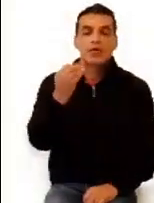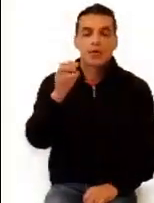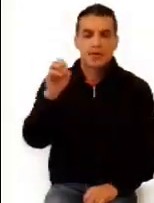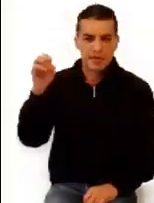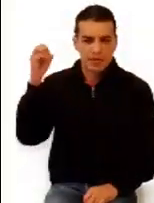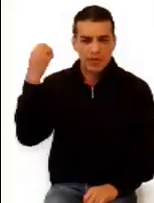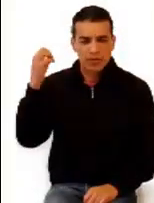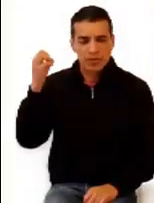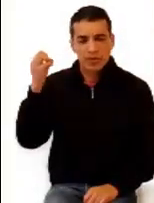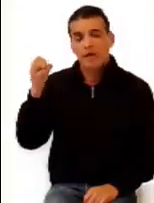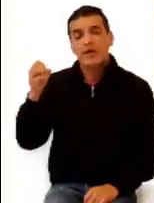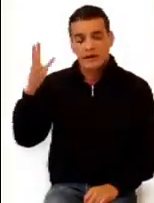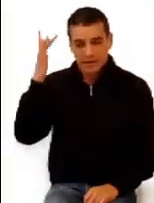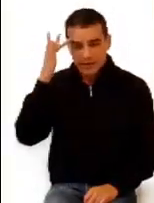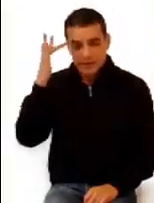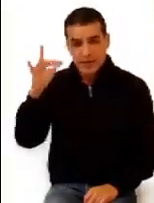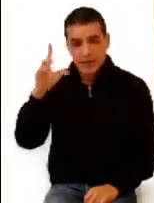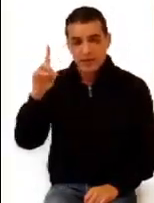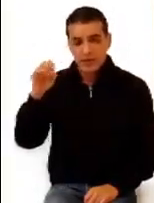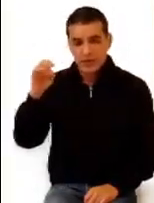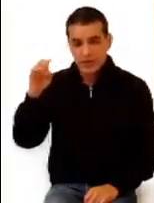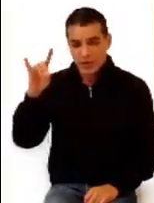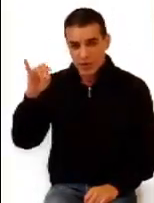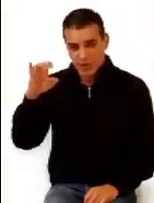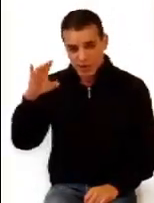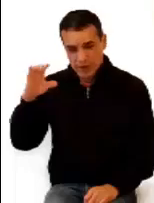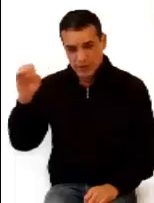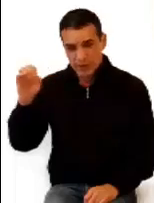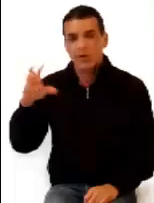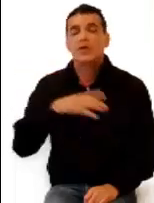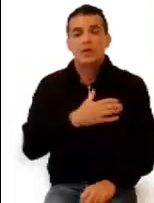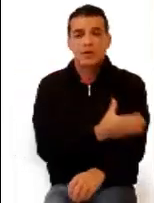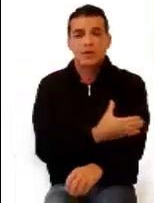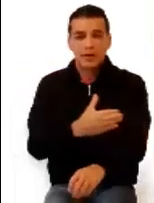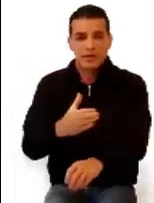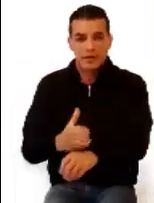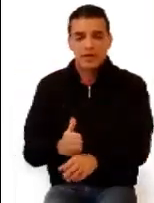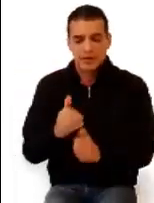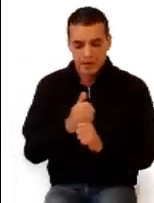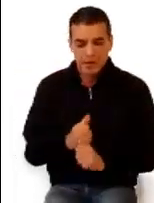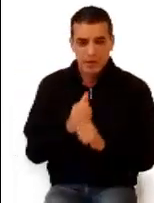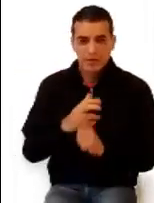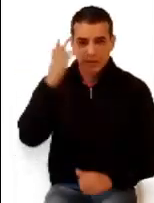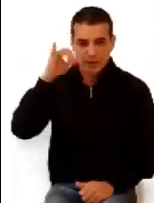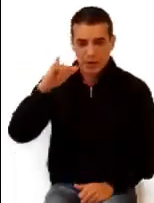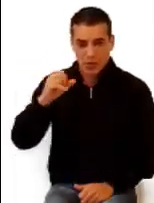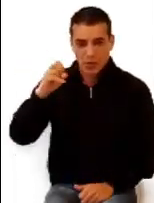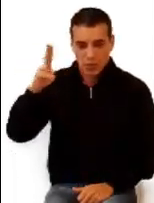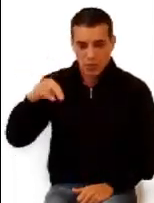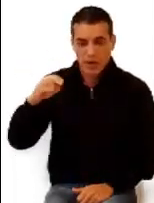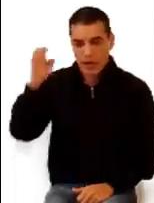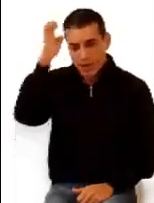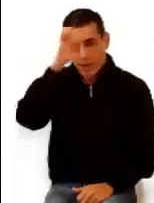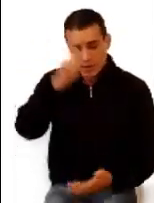De octubre, San Dionisio y compañeros mártires, San Juan Leonardi.